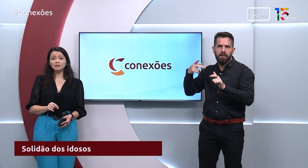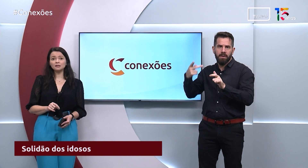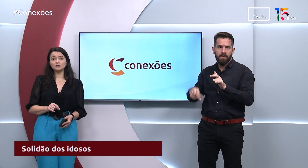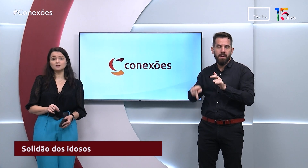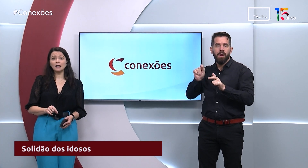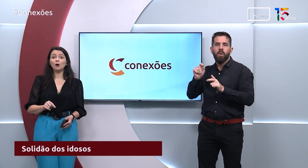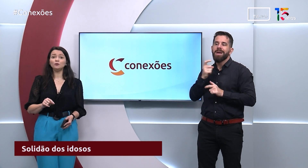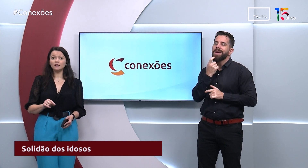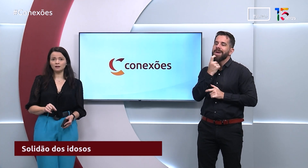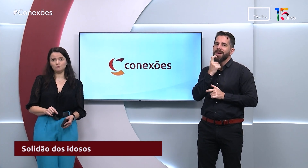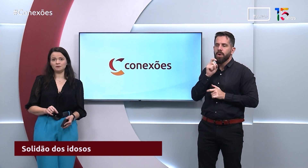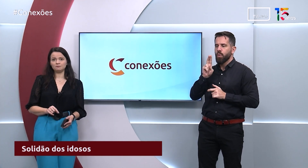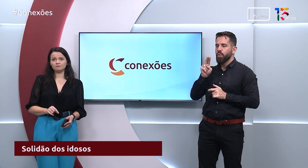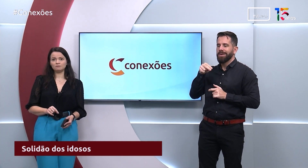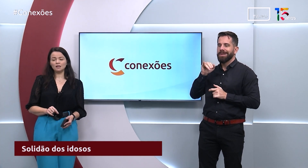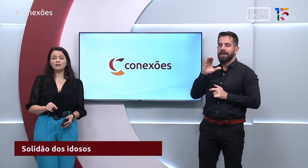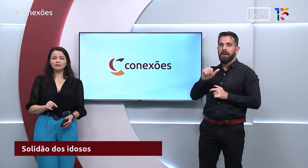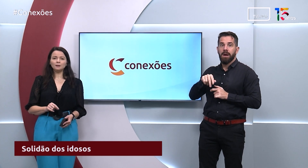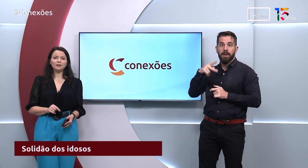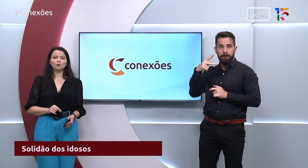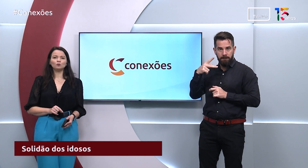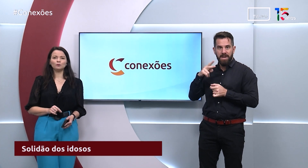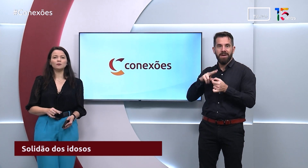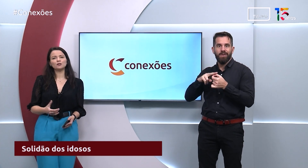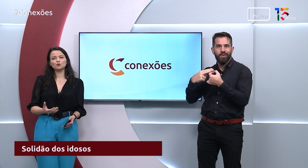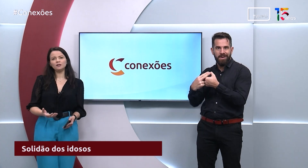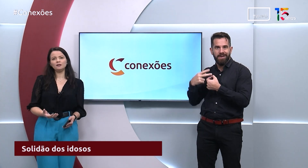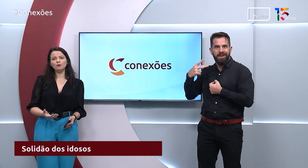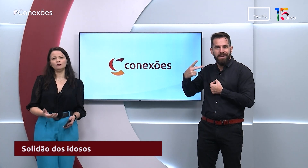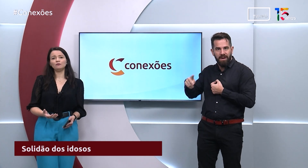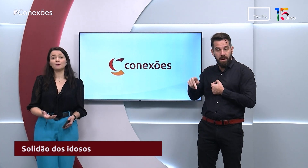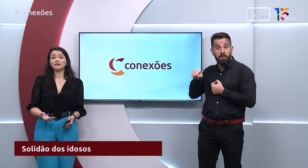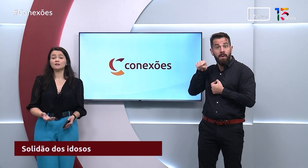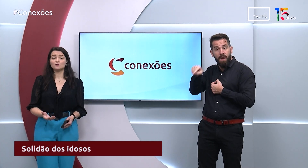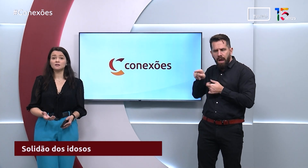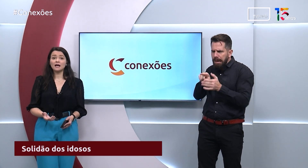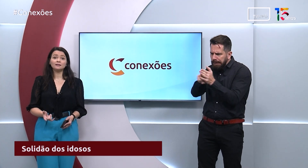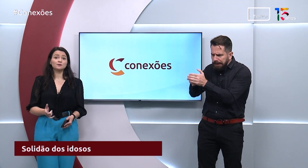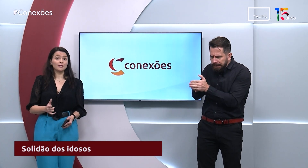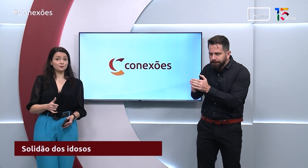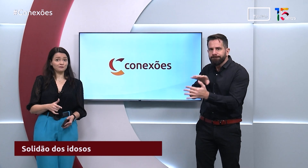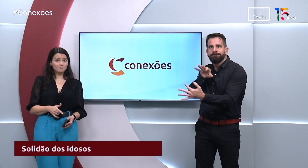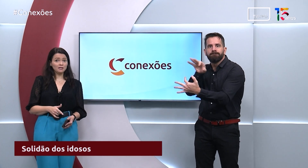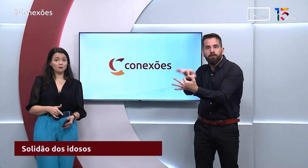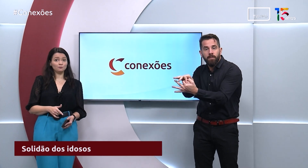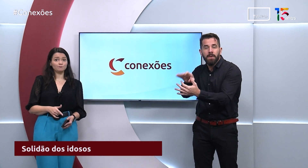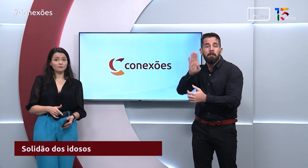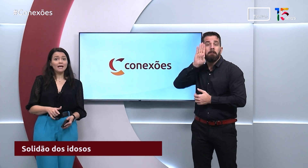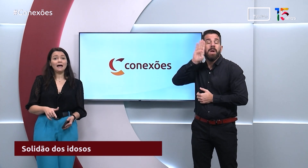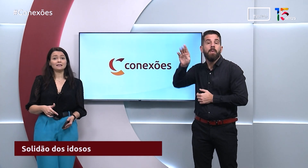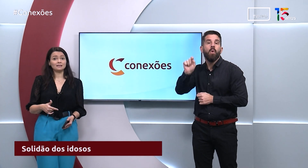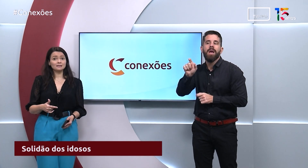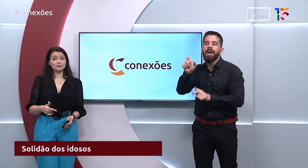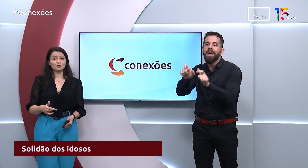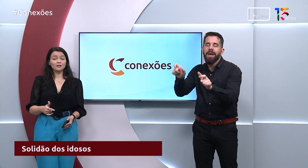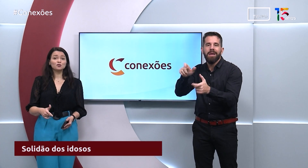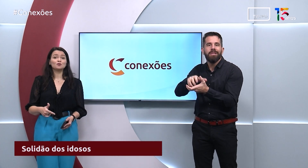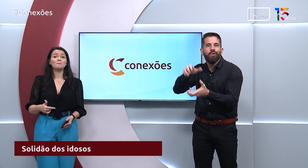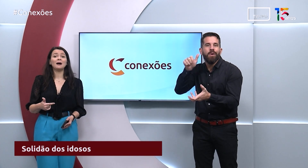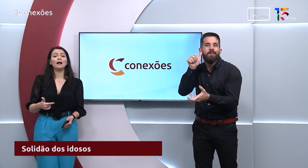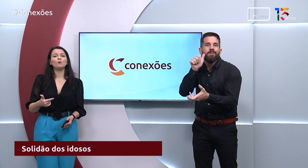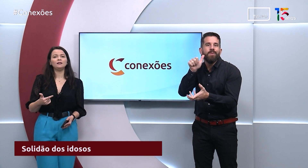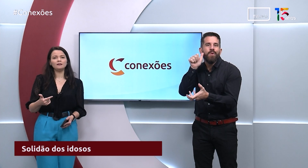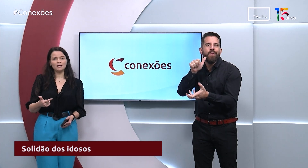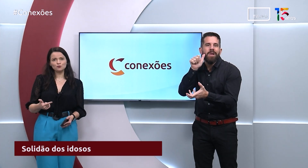de Campinas, a Unicamp, que também concluiu que a solidão foi mais associada ao sexo feminino, às sensações